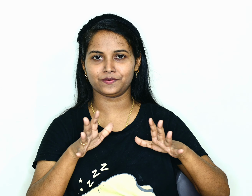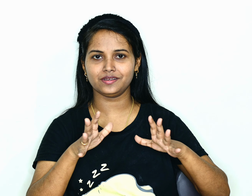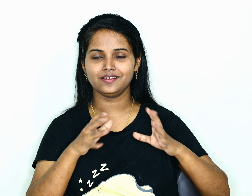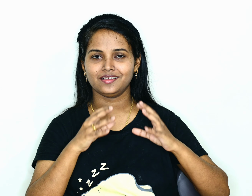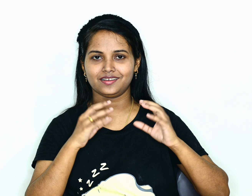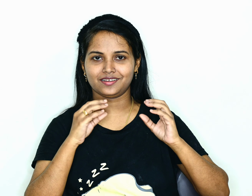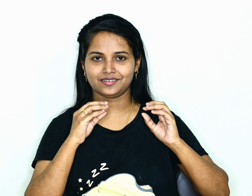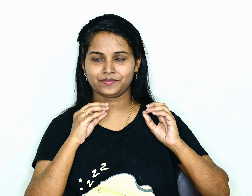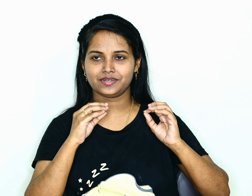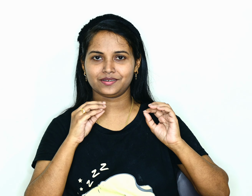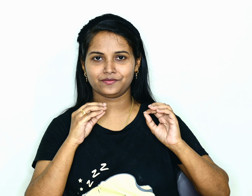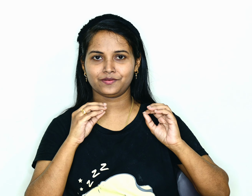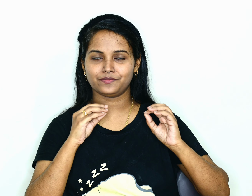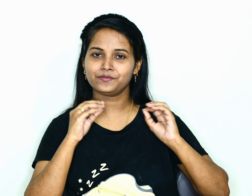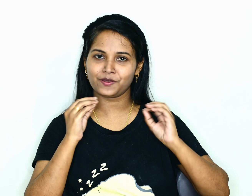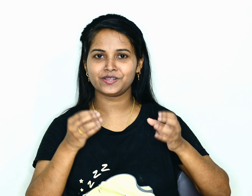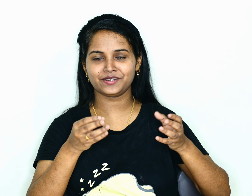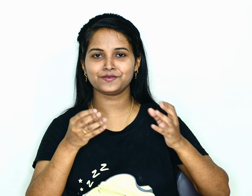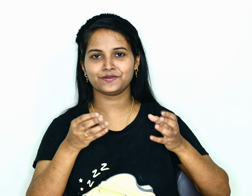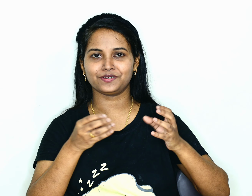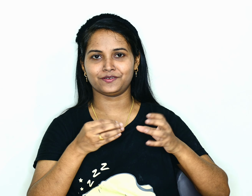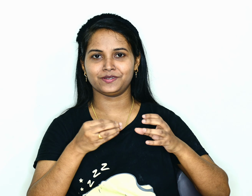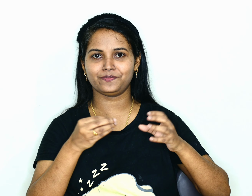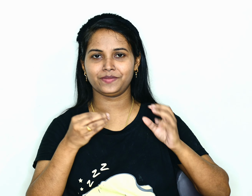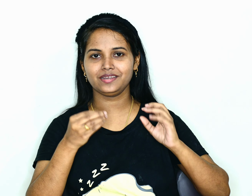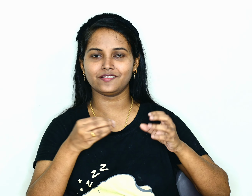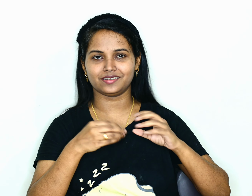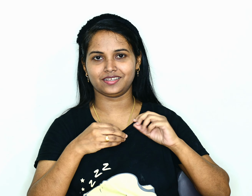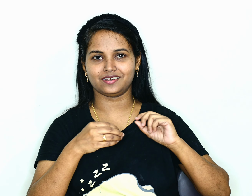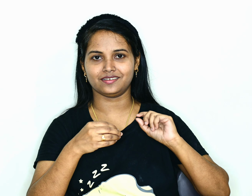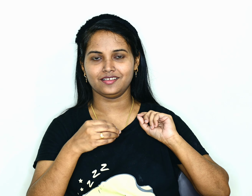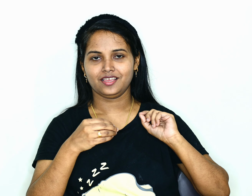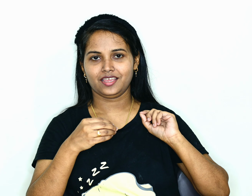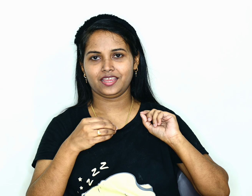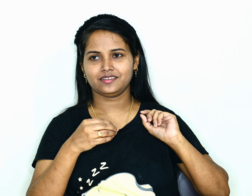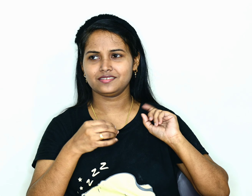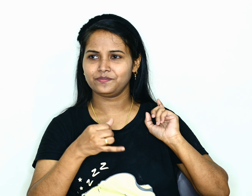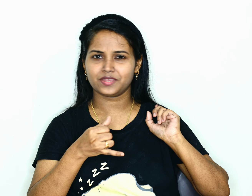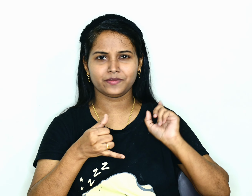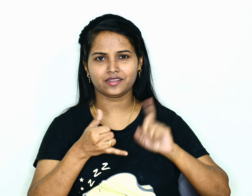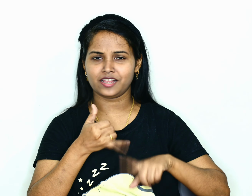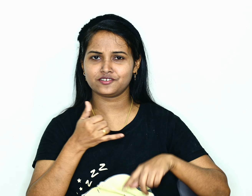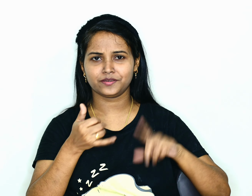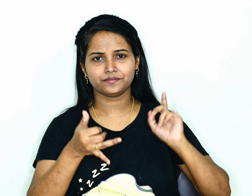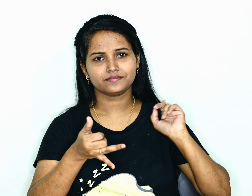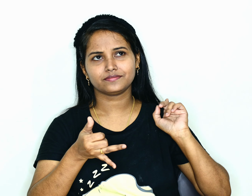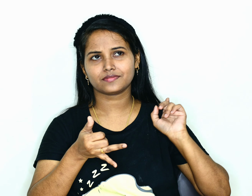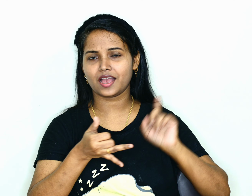हुआ, बट वो नॉर्मल, इट वाज नॉट अ नॉर्मल पेन, डॉक्टर ने कहा। एंड सेम मेरा कैल्शियम